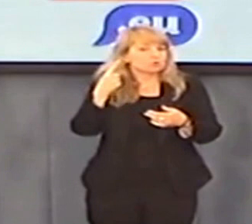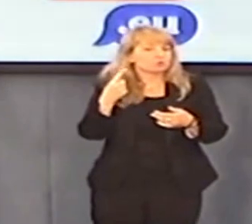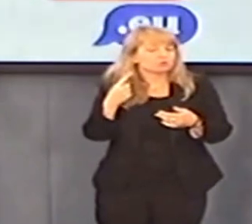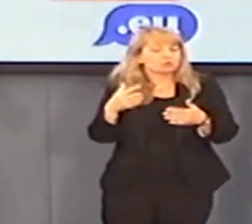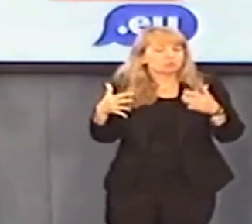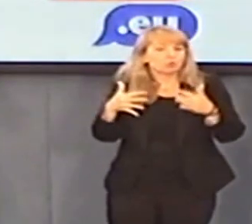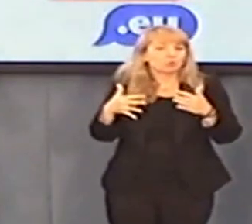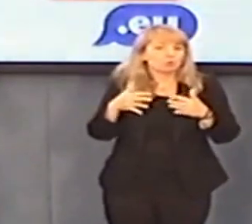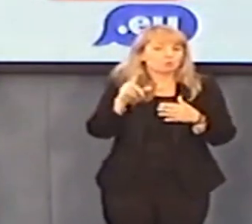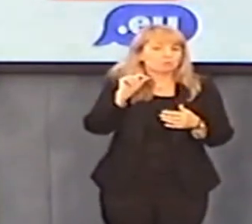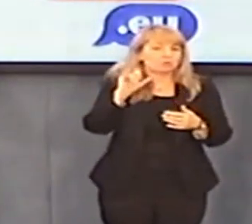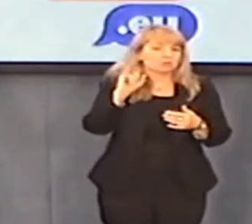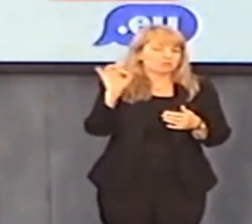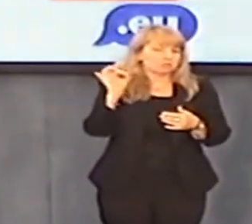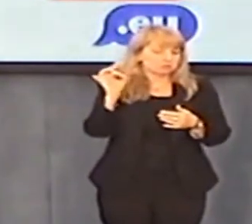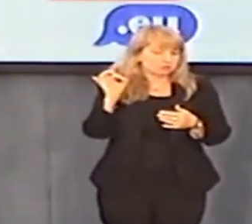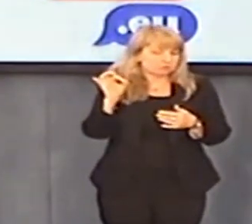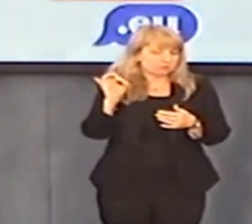klub PiS dzisiaj.